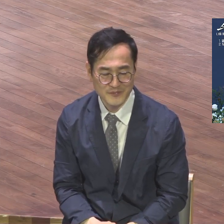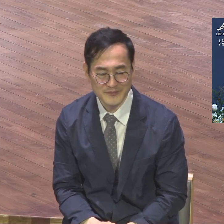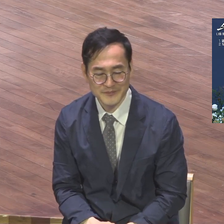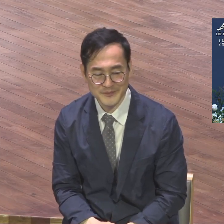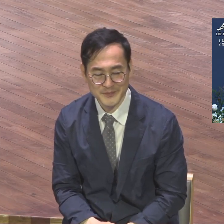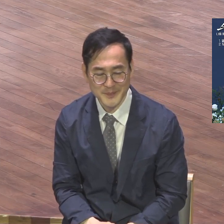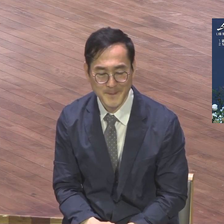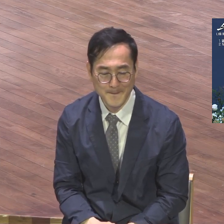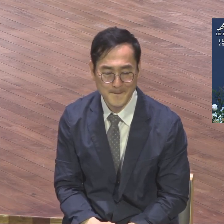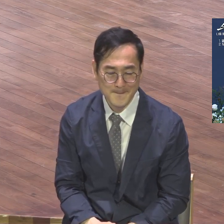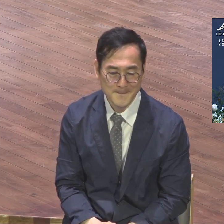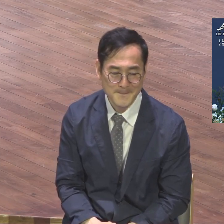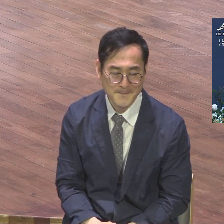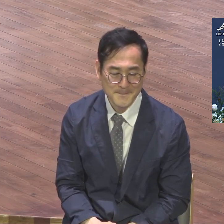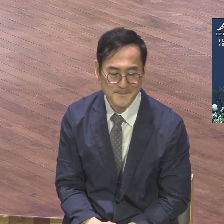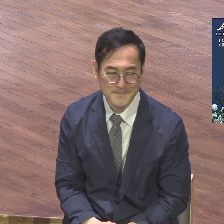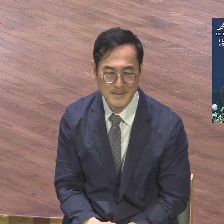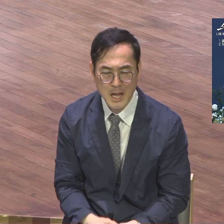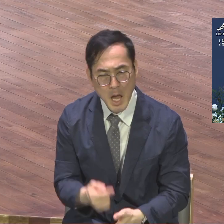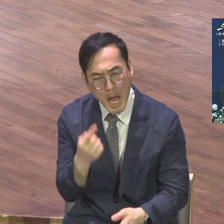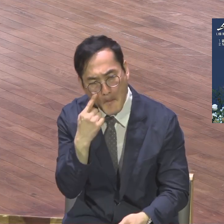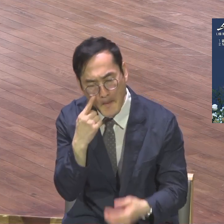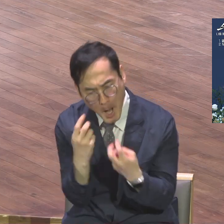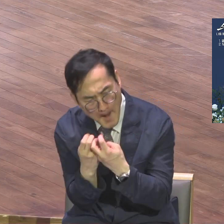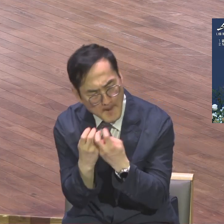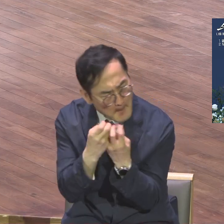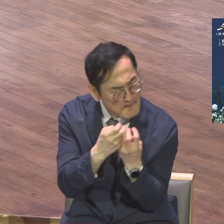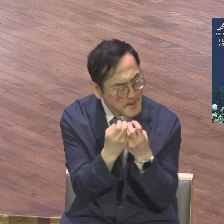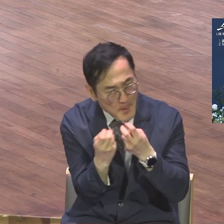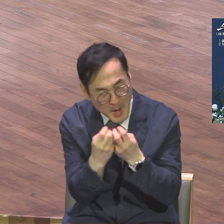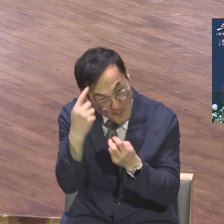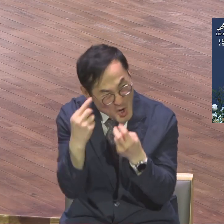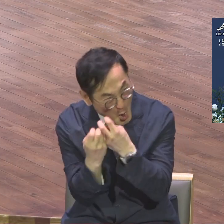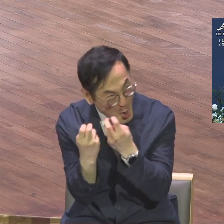온갖 방법을 다 쓰면서 기도는 안 한다니까.